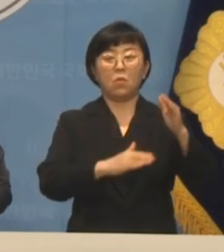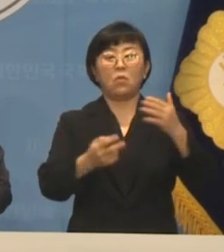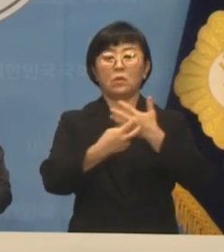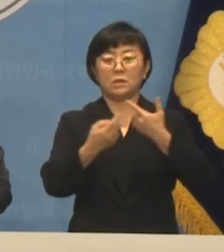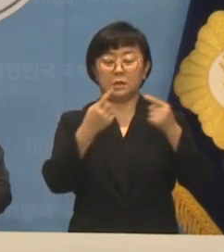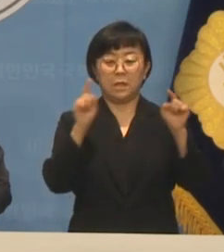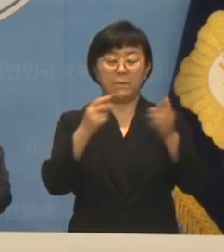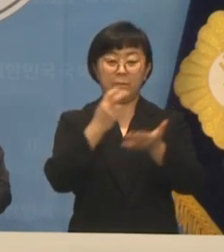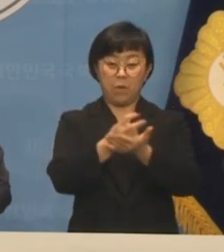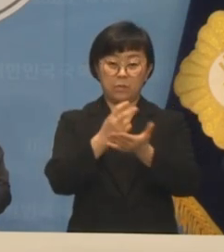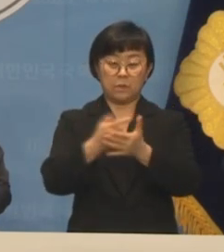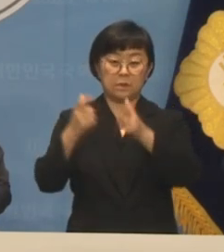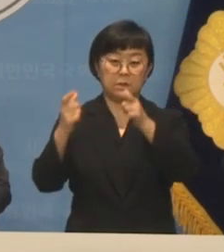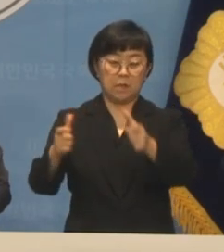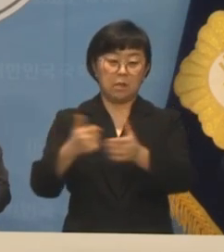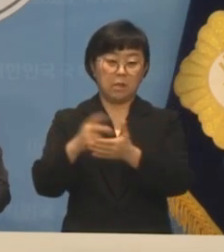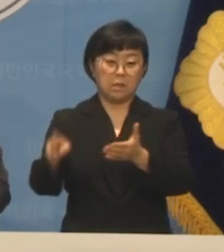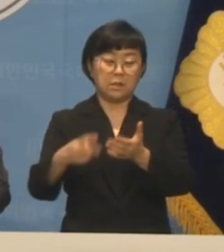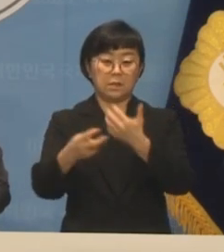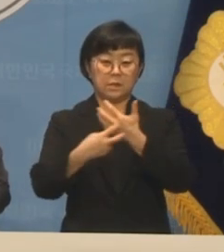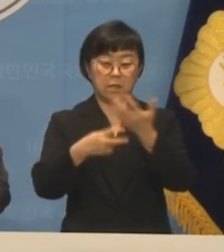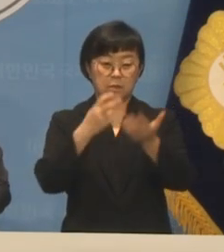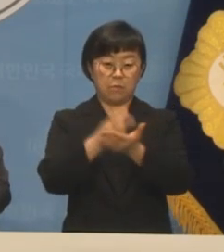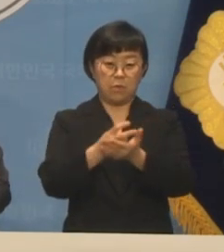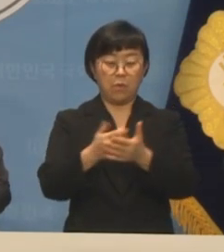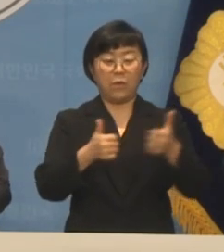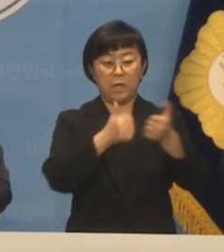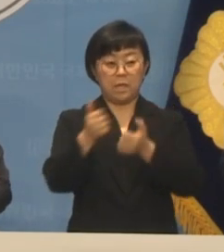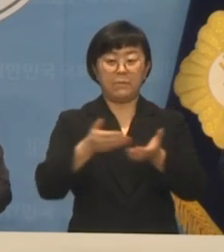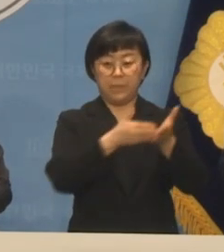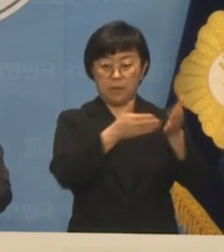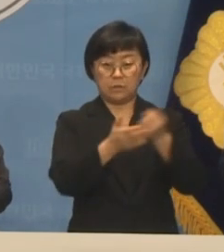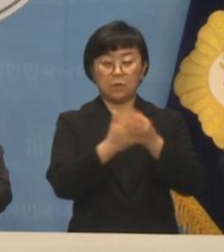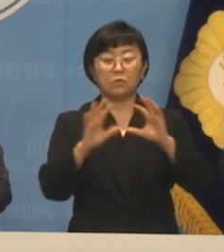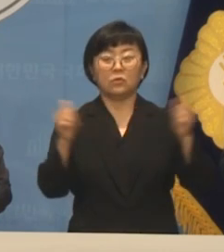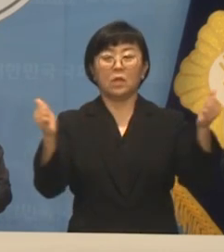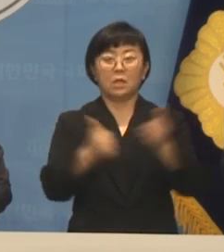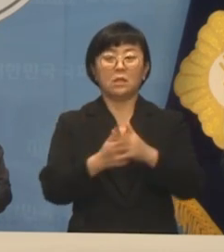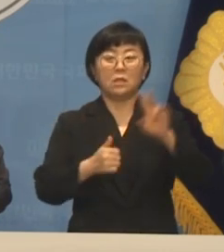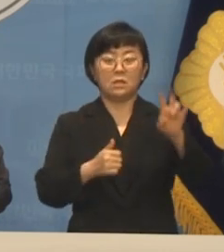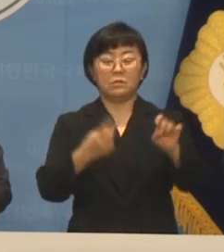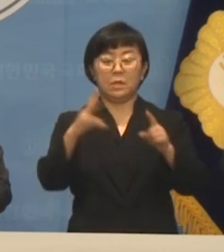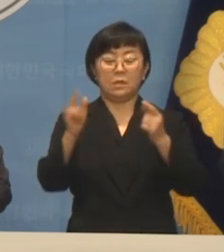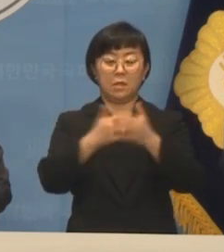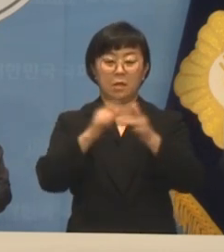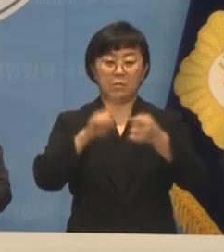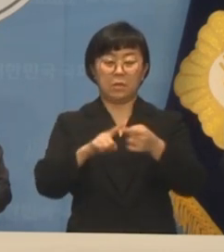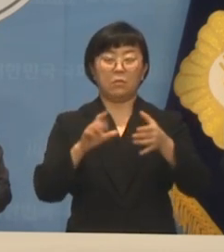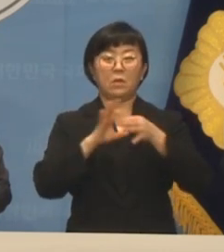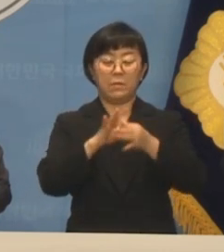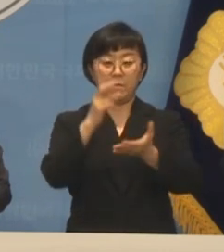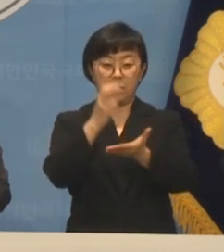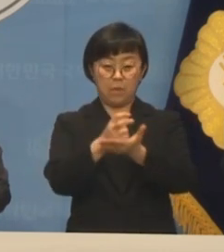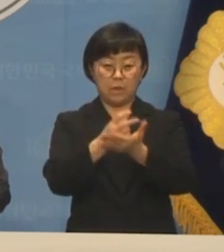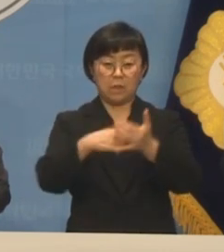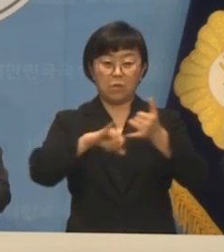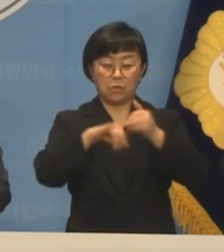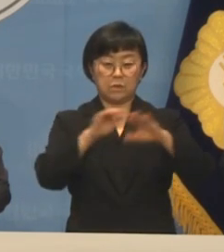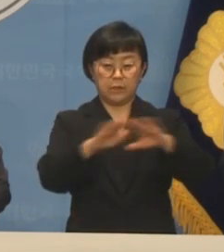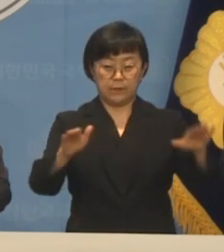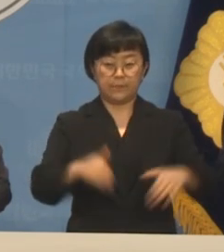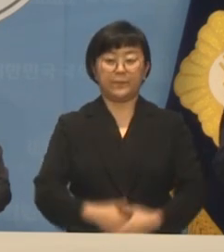공공의대법과 지역의사제법을 본회의에 직회부하라. 국회는 21대 임기 내에 관련 법안을 반드시